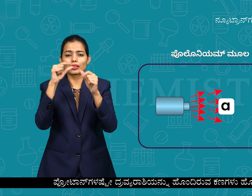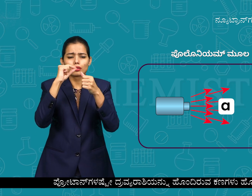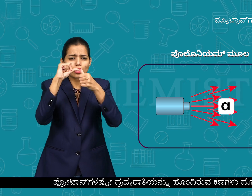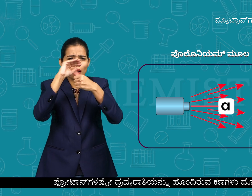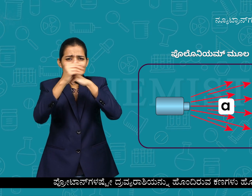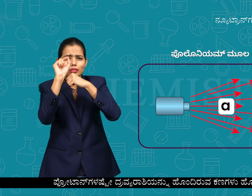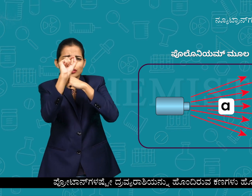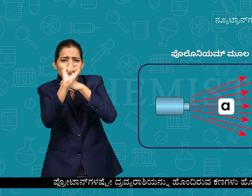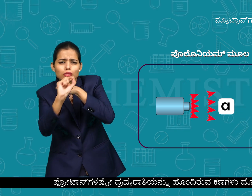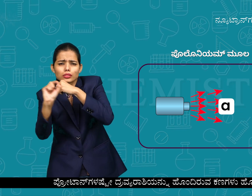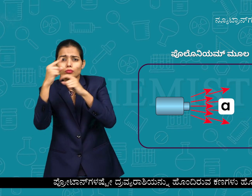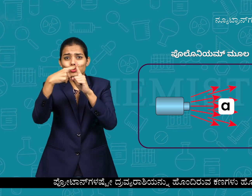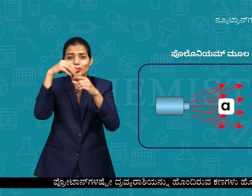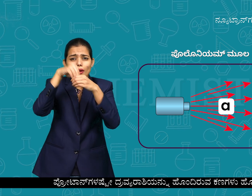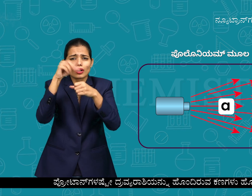ಹೊರಸೂಸಲ್ಪಟ್ಟವು.